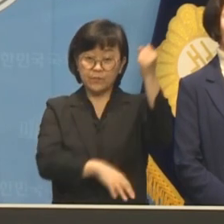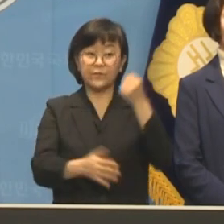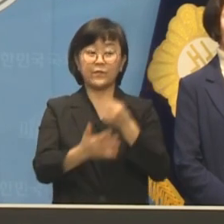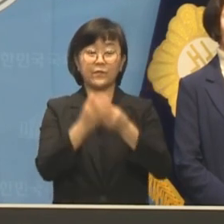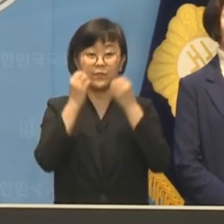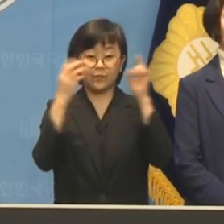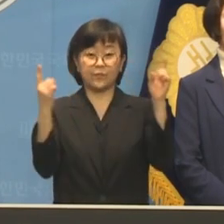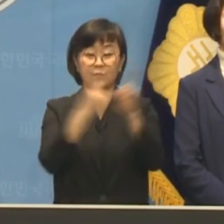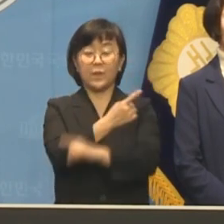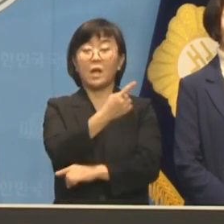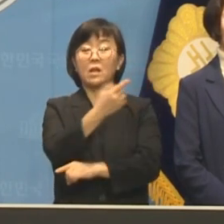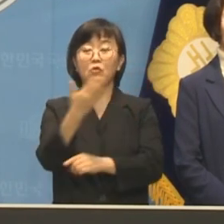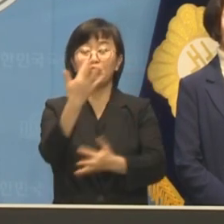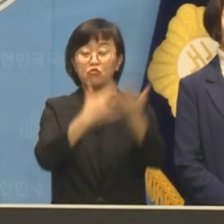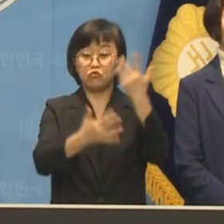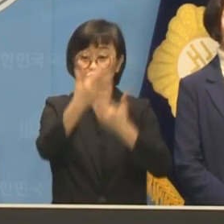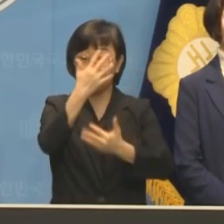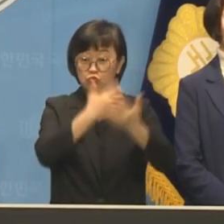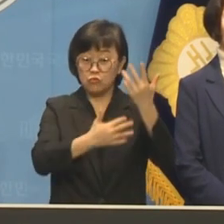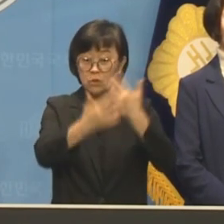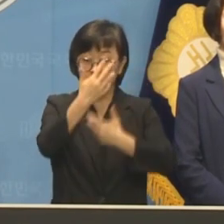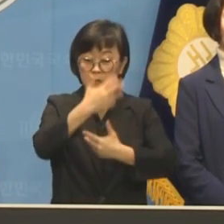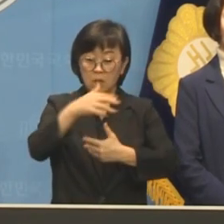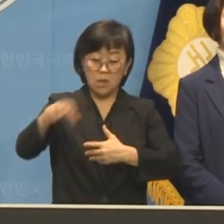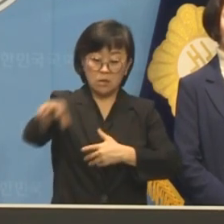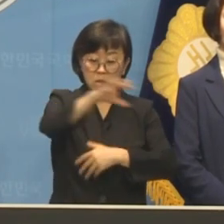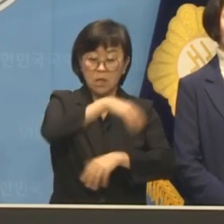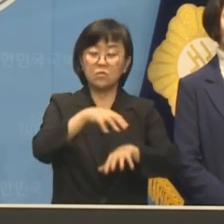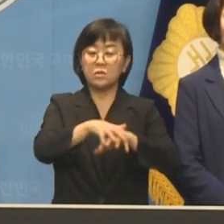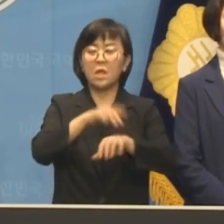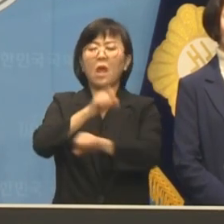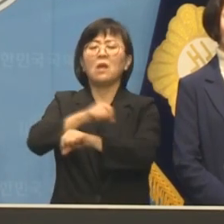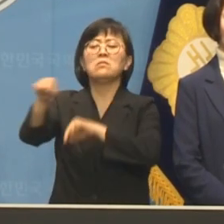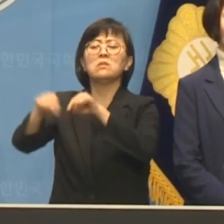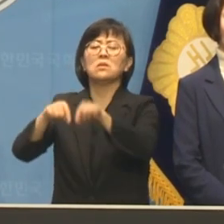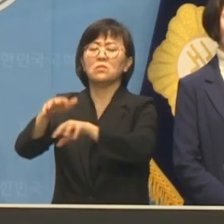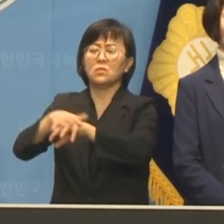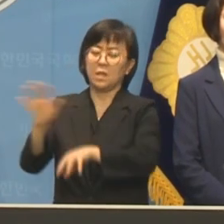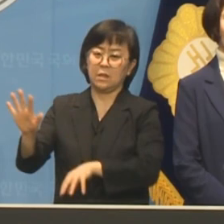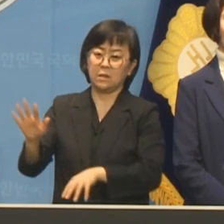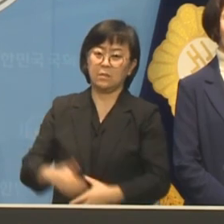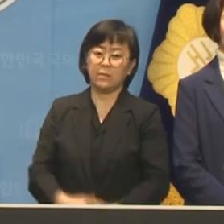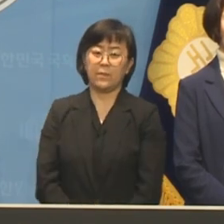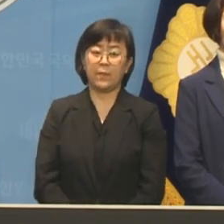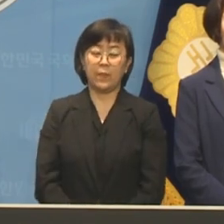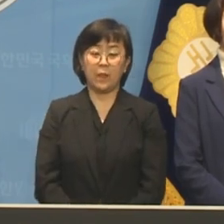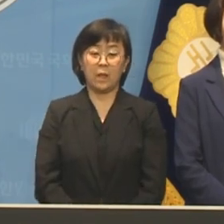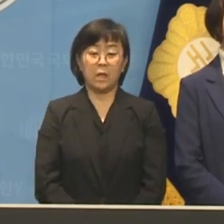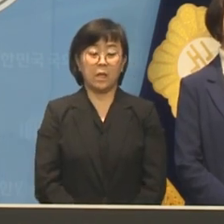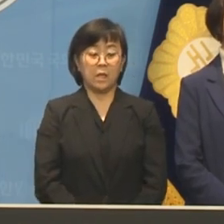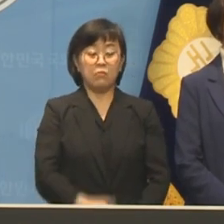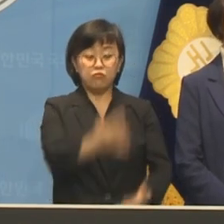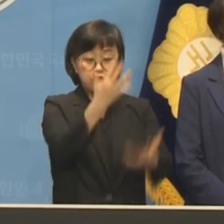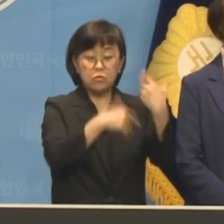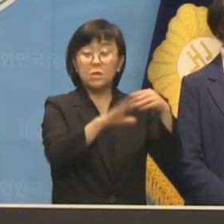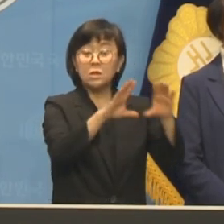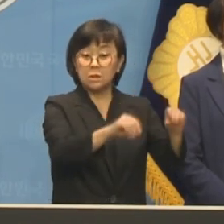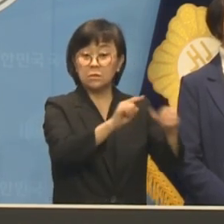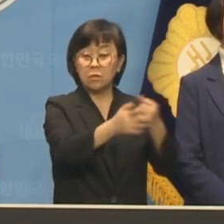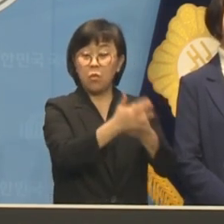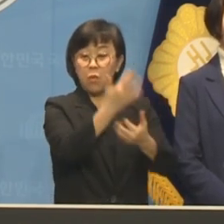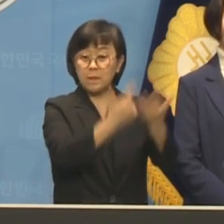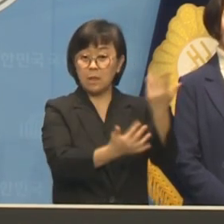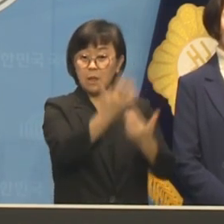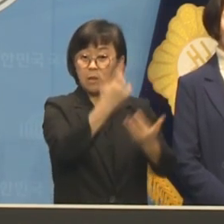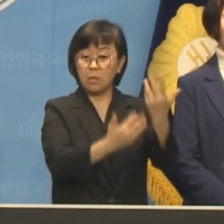개혁인 소방은 현장 조직이지 행정 조직이 아닙니다. 소방 본연의 업무인